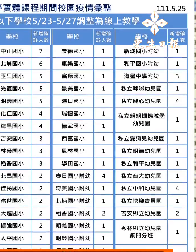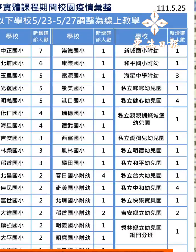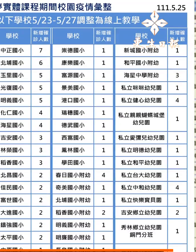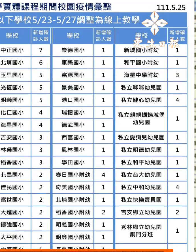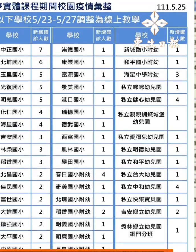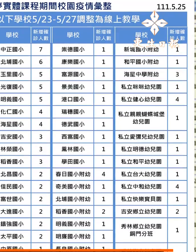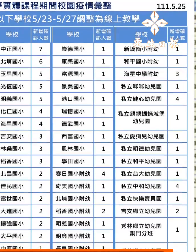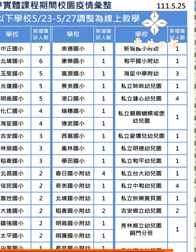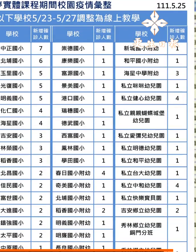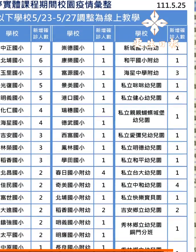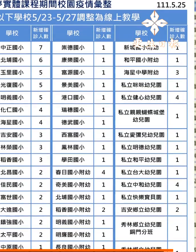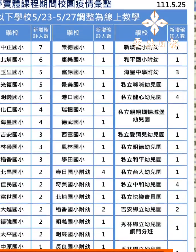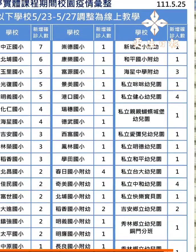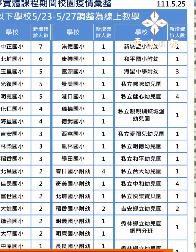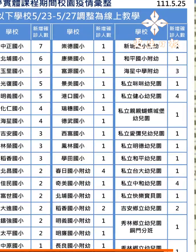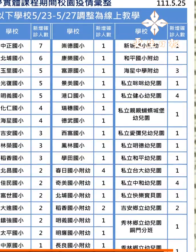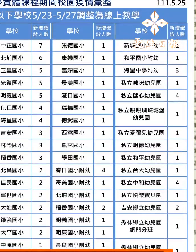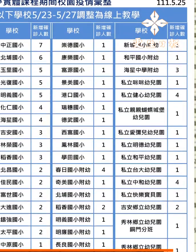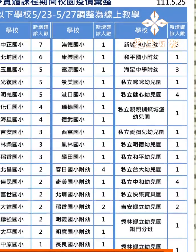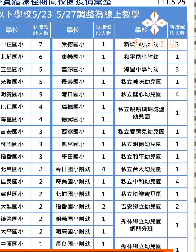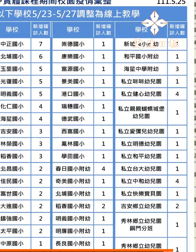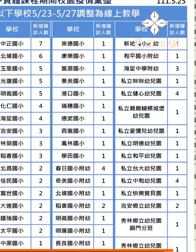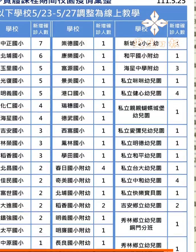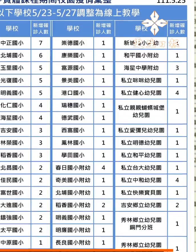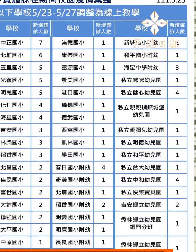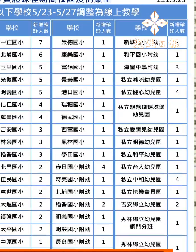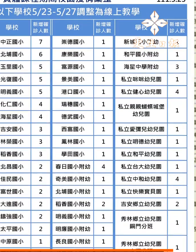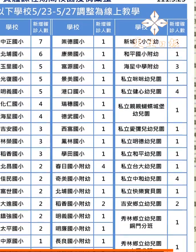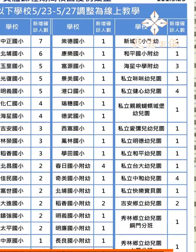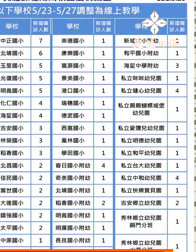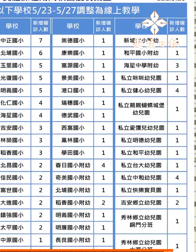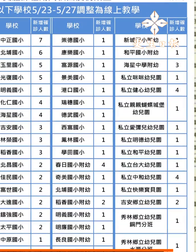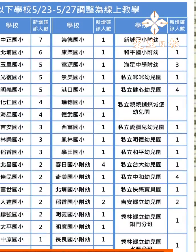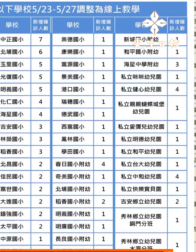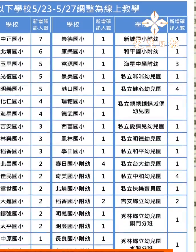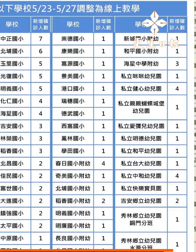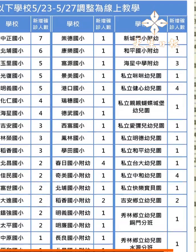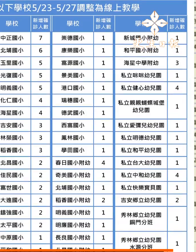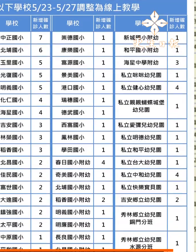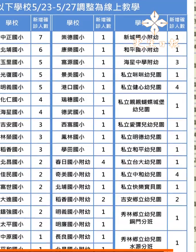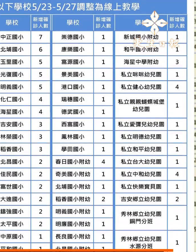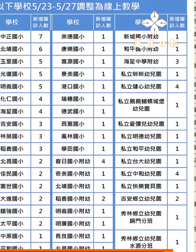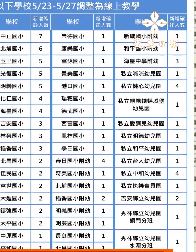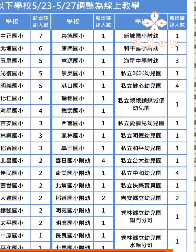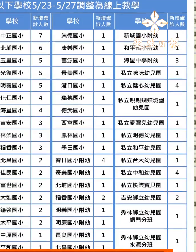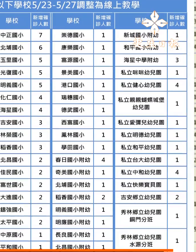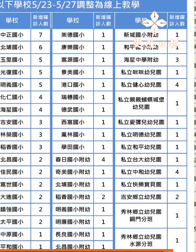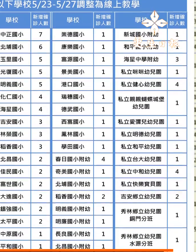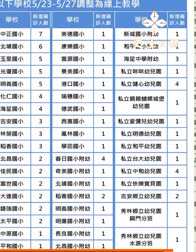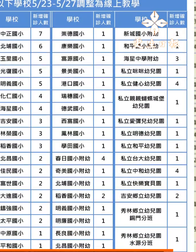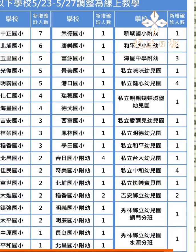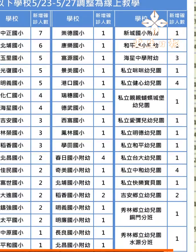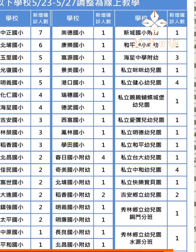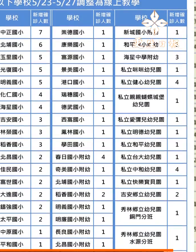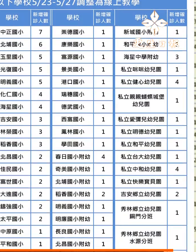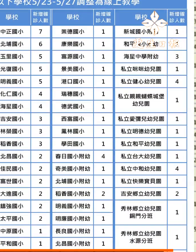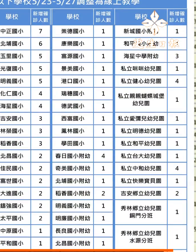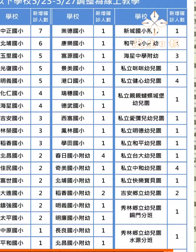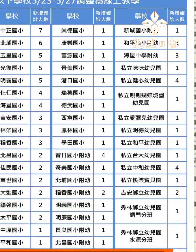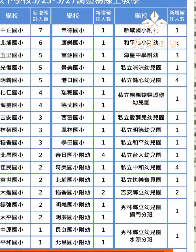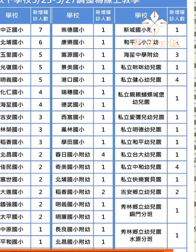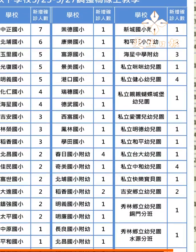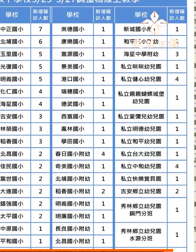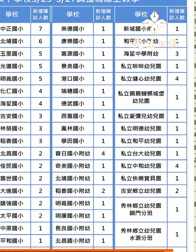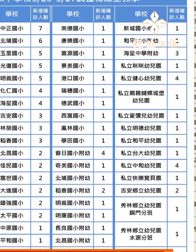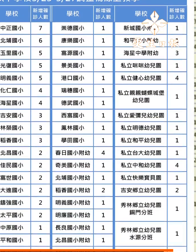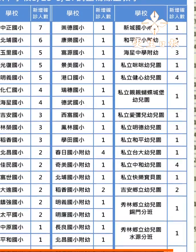生；国中端的部分有宜昌国中等12所国中，那包含的新增确诊数是